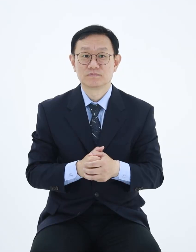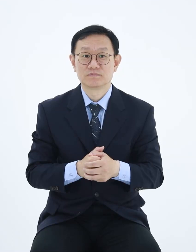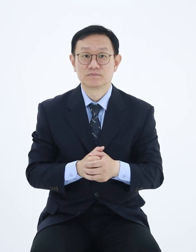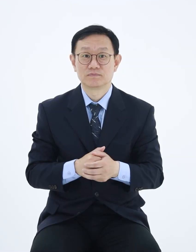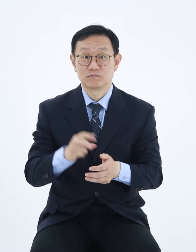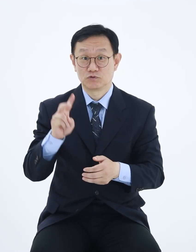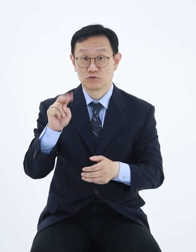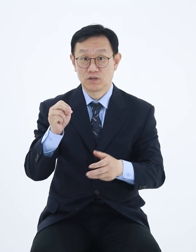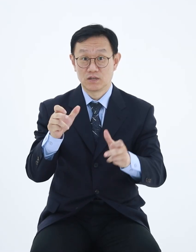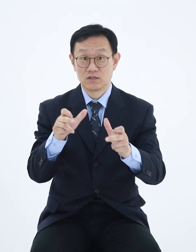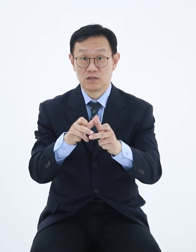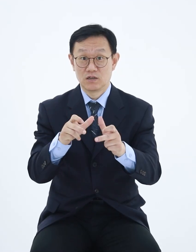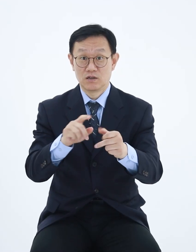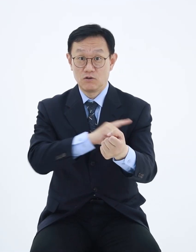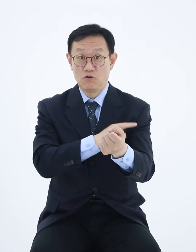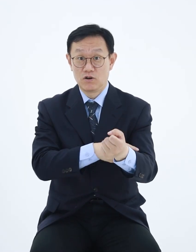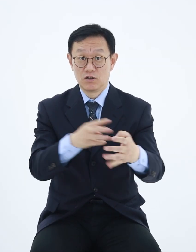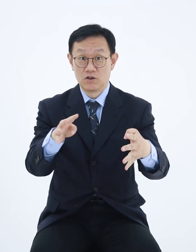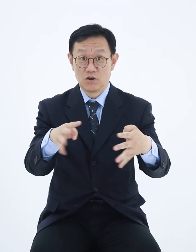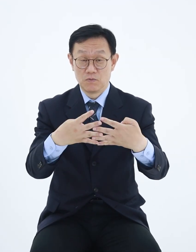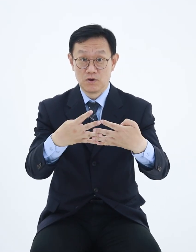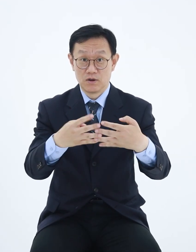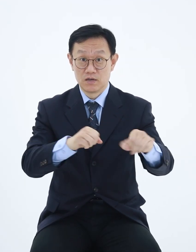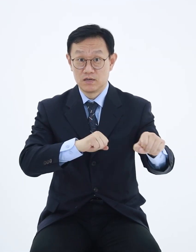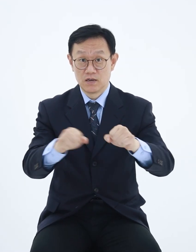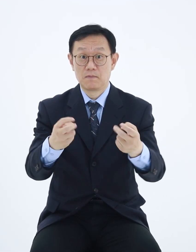유엔 장애인 권리 협약의 이행 방식.